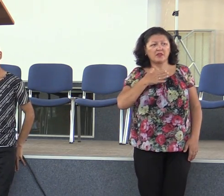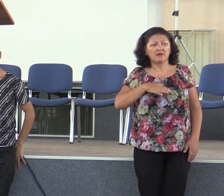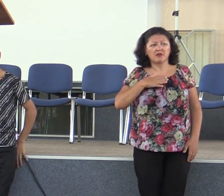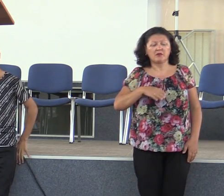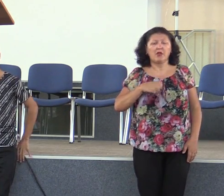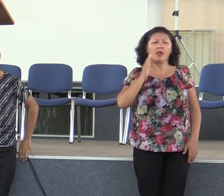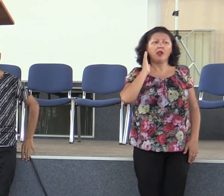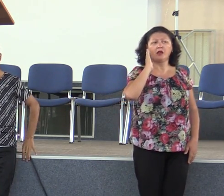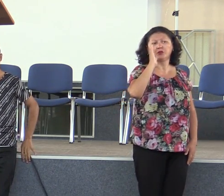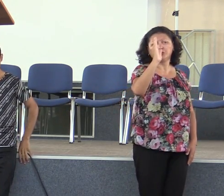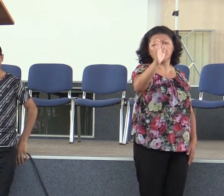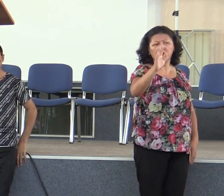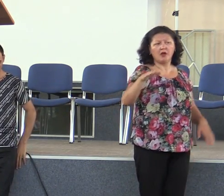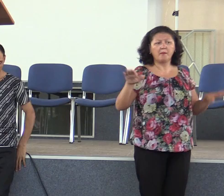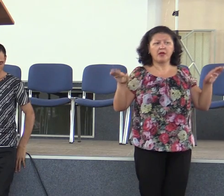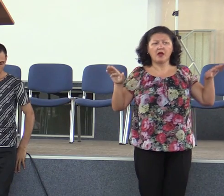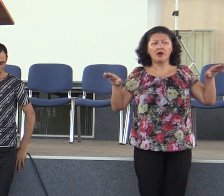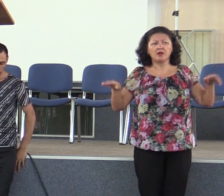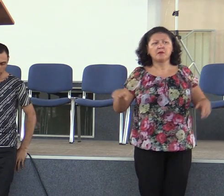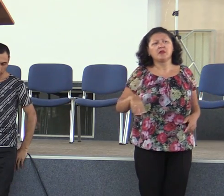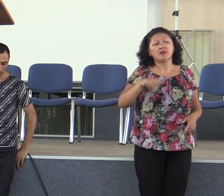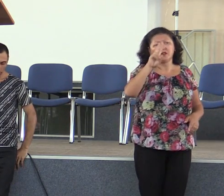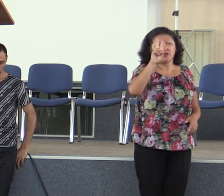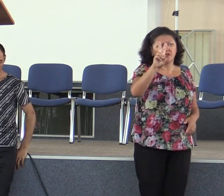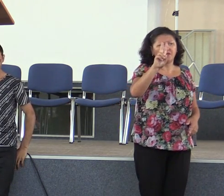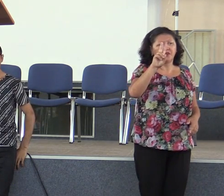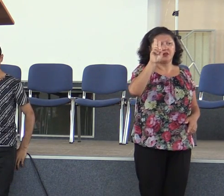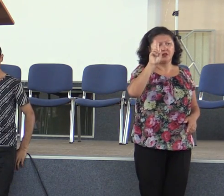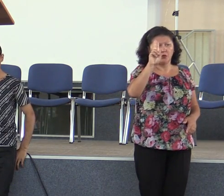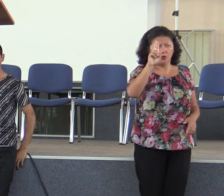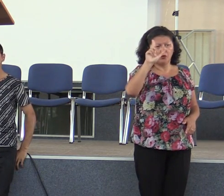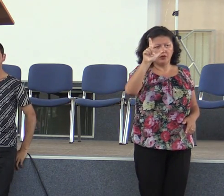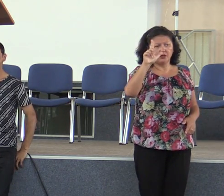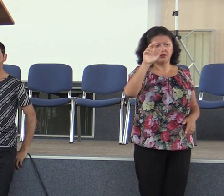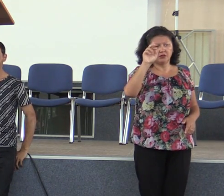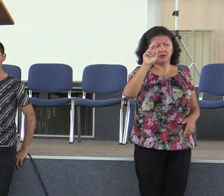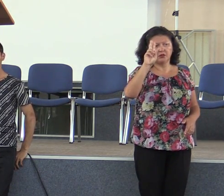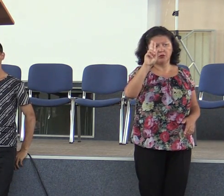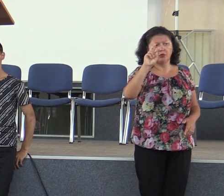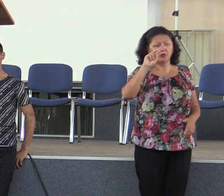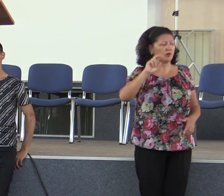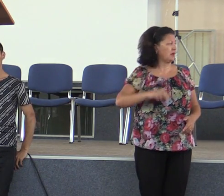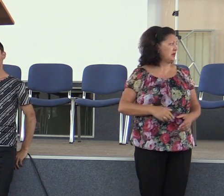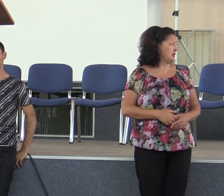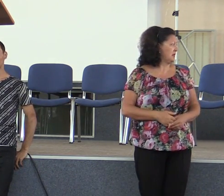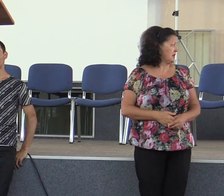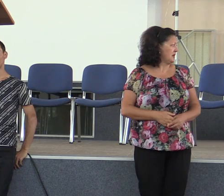pe aripi de vulturi. Pentru că noi toți ne dorim să mergem sau să zburăm.